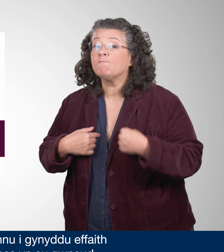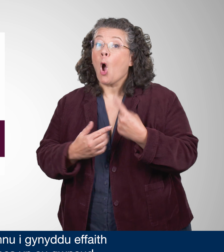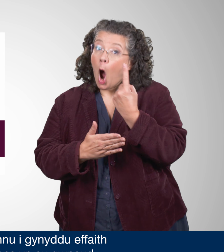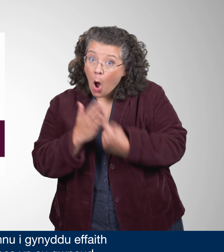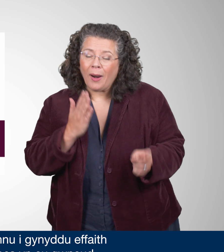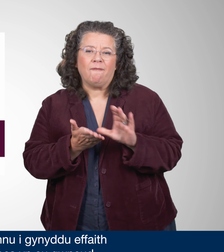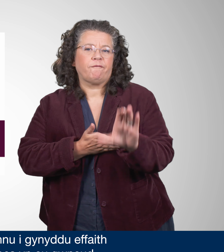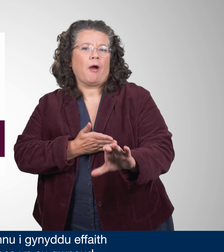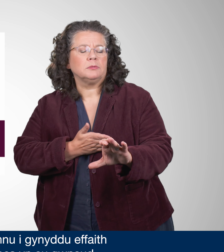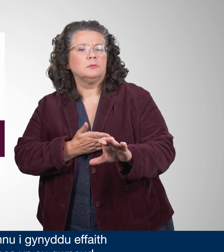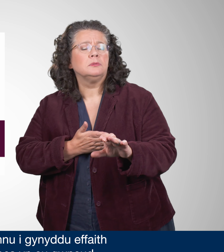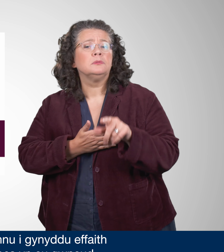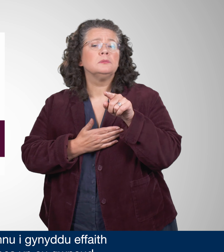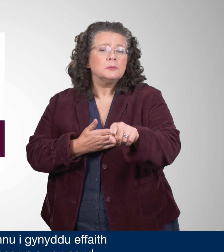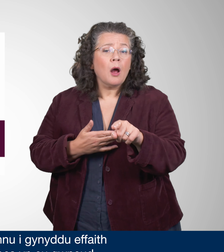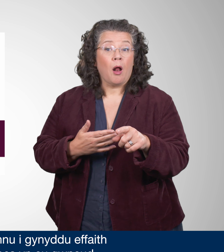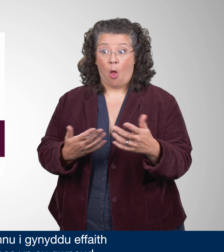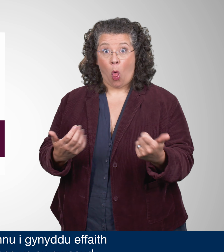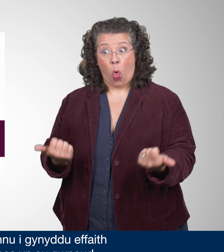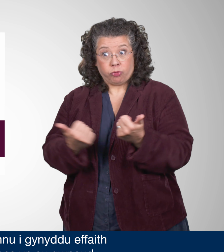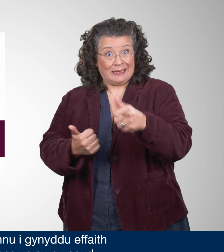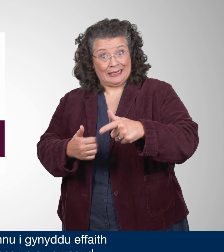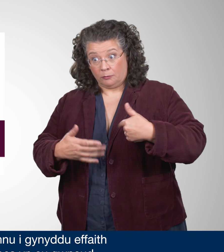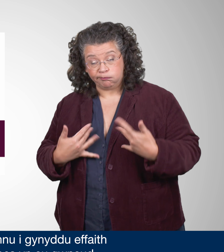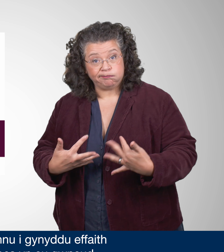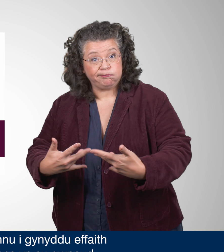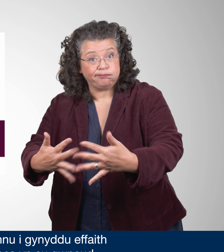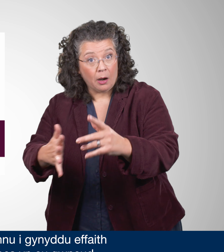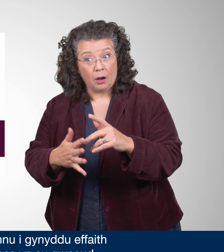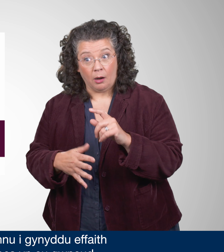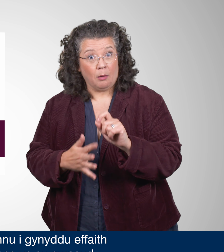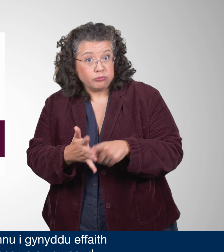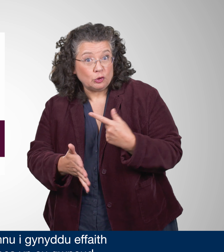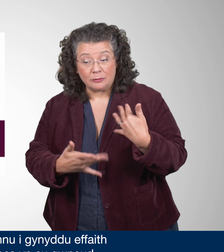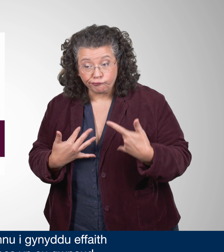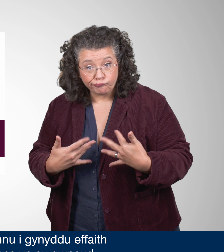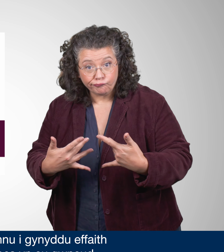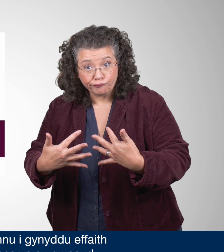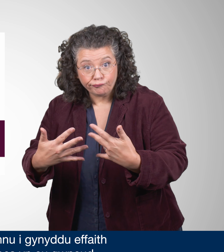Byddwn ond yn eich ariannu i gynyddu effaith